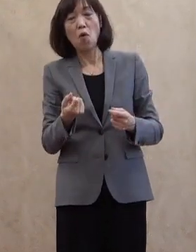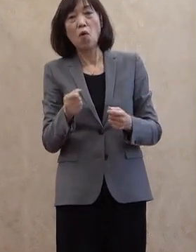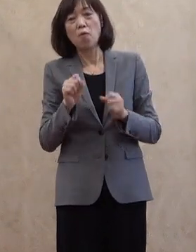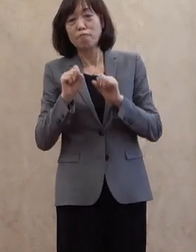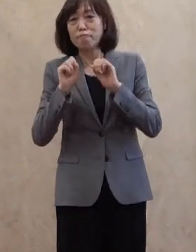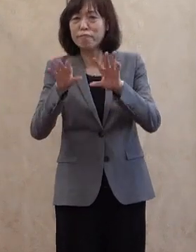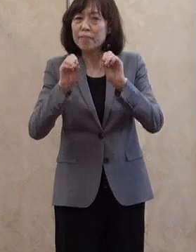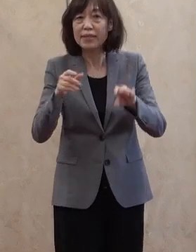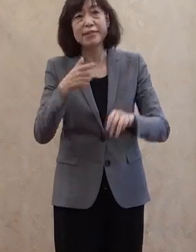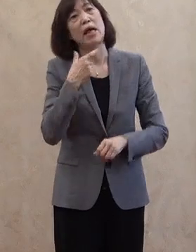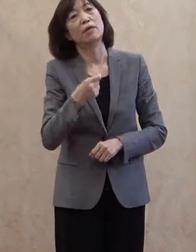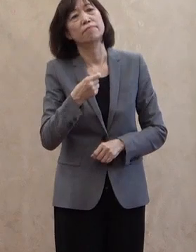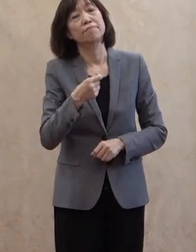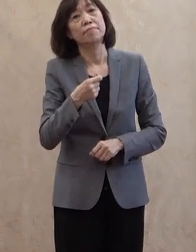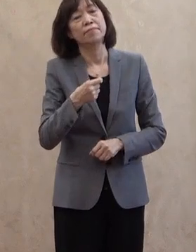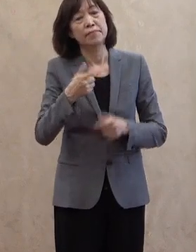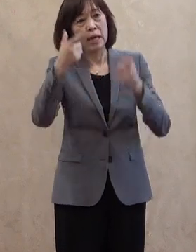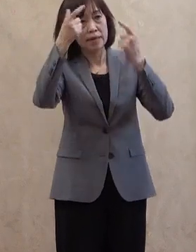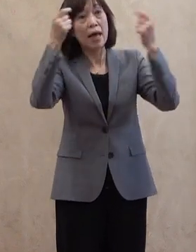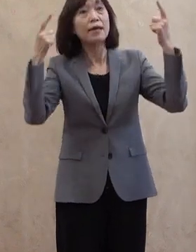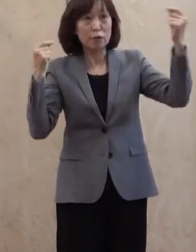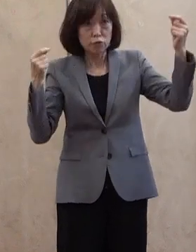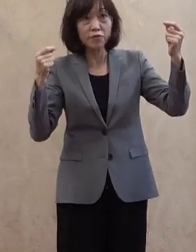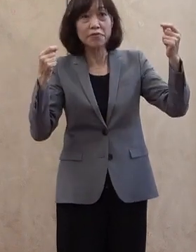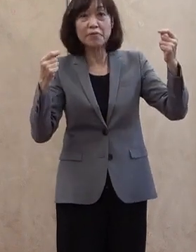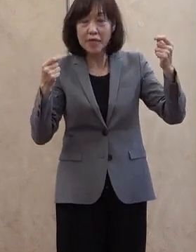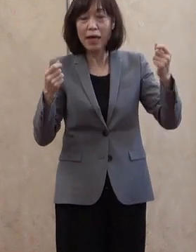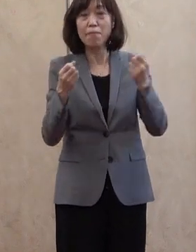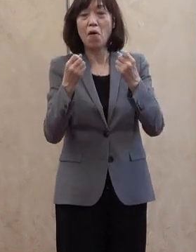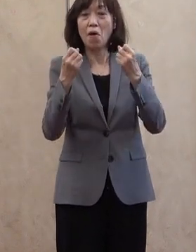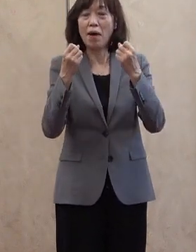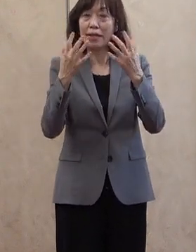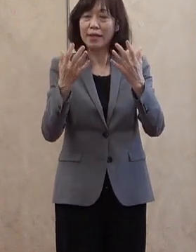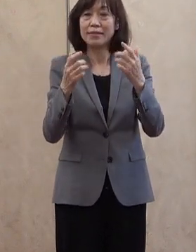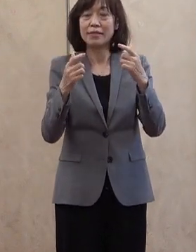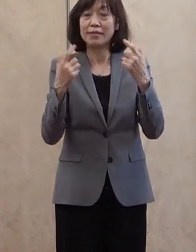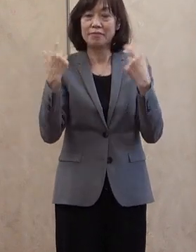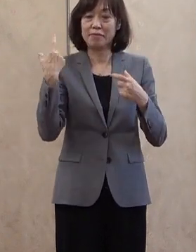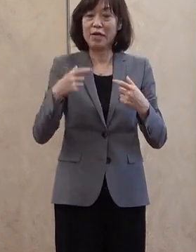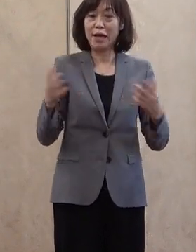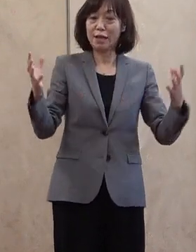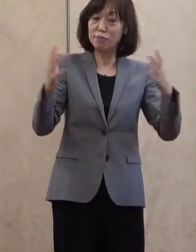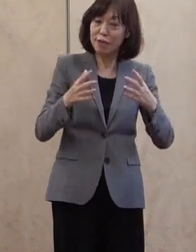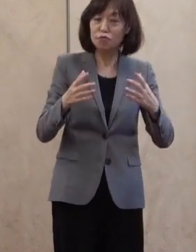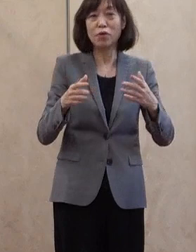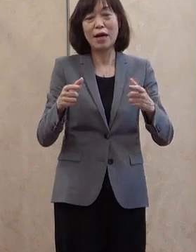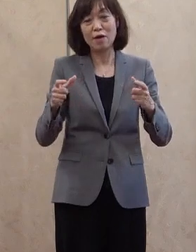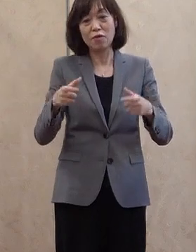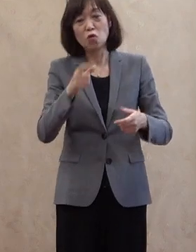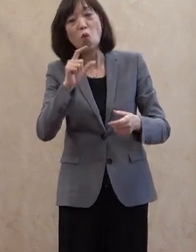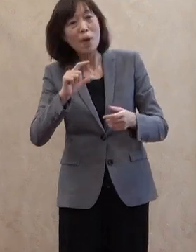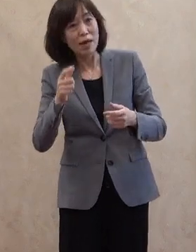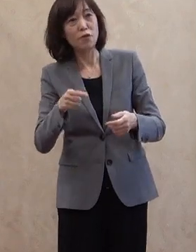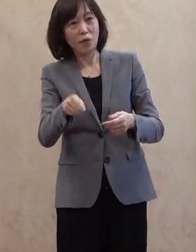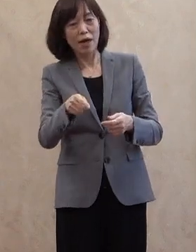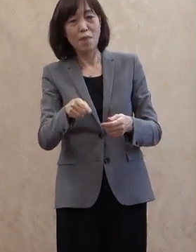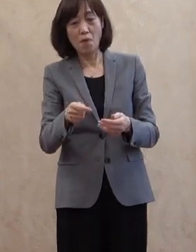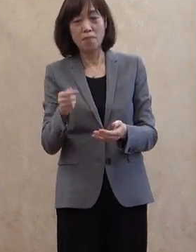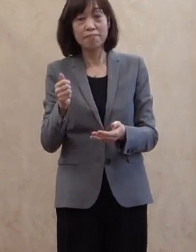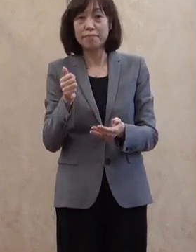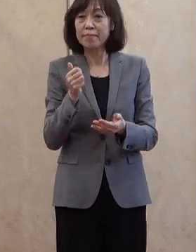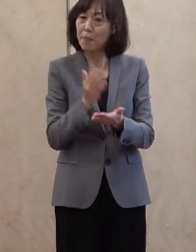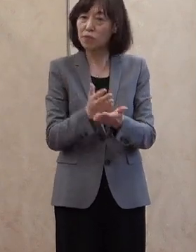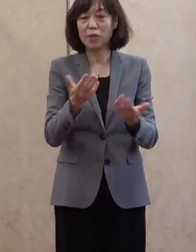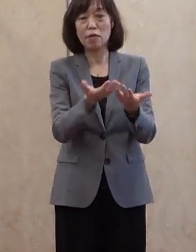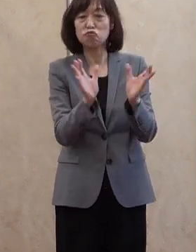学 のいろんな新歓コンパとか大学での部活であったりだとか、そういったことも強く要請していきたいと思いますし、大